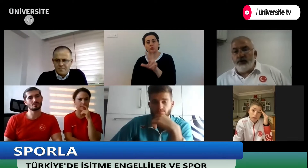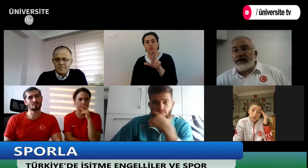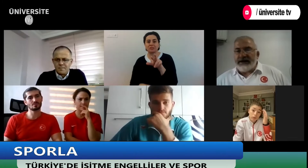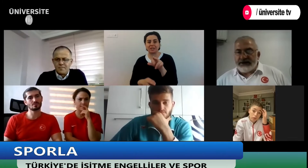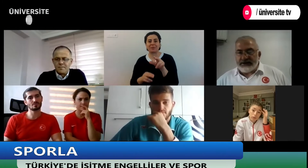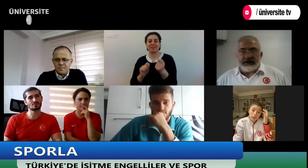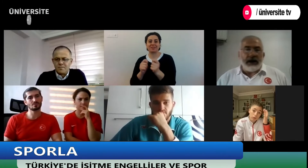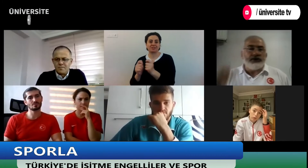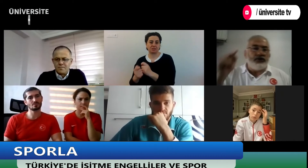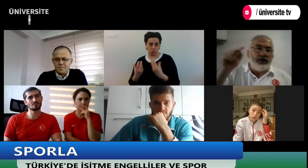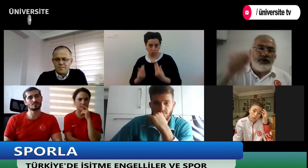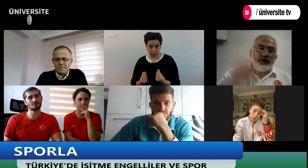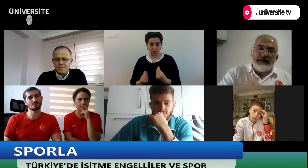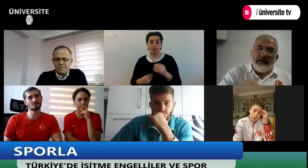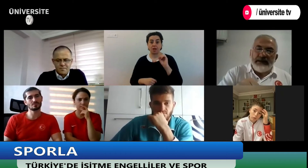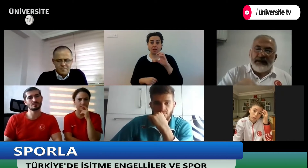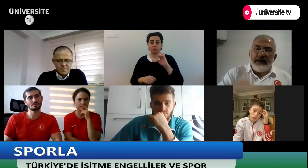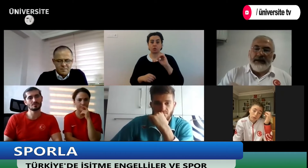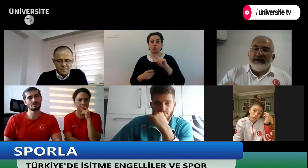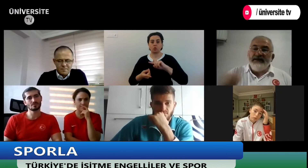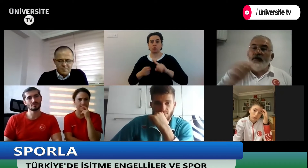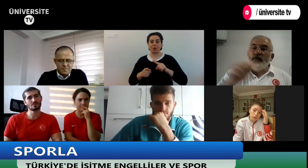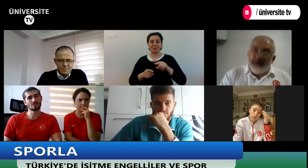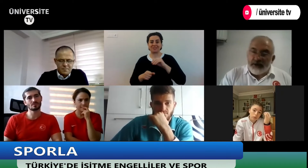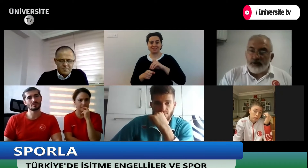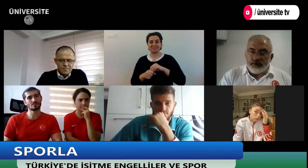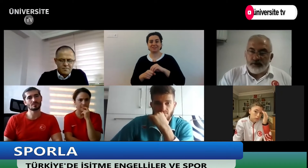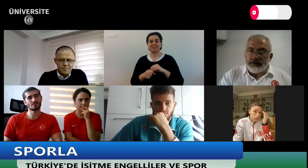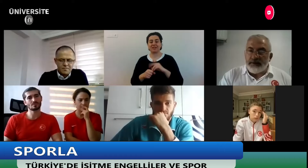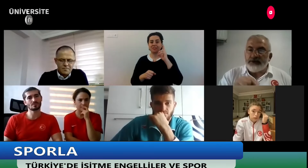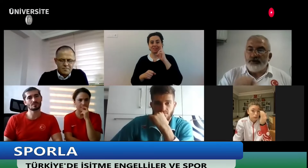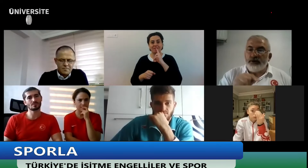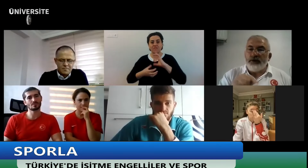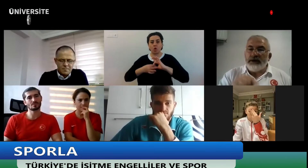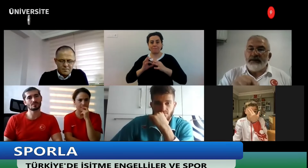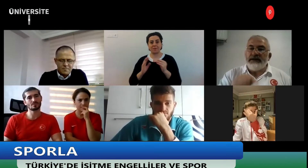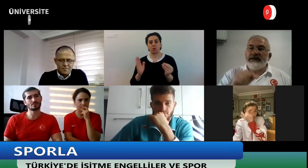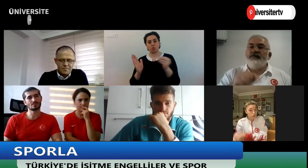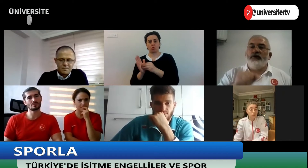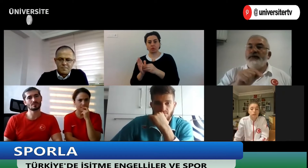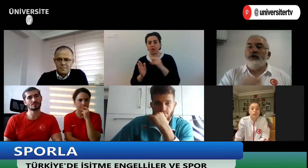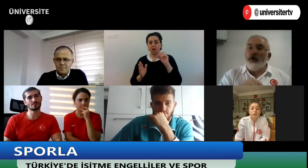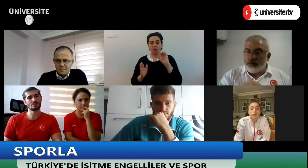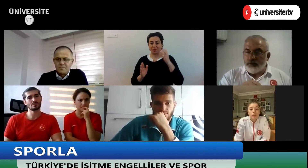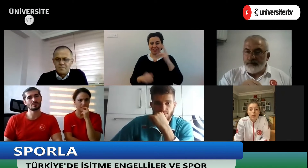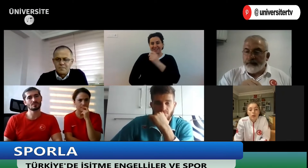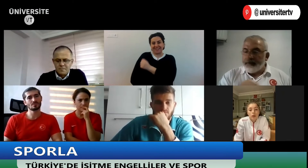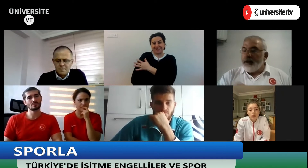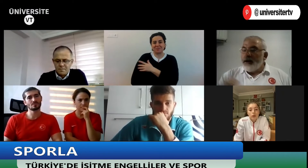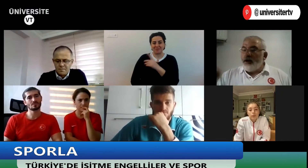gibi bunları değiştirdik. Antrenör yönetmeliğine dip olimpiği koydurduk hocam. Antrenör yönetmeliğinde dip olimpik